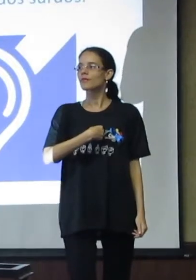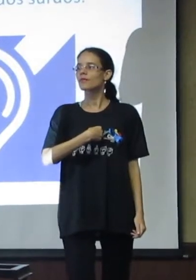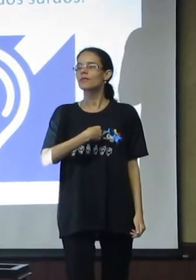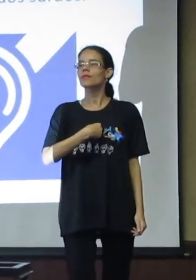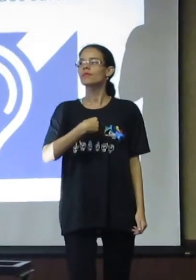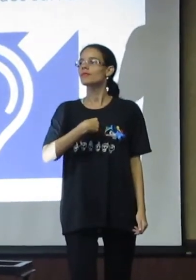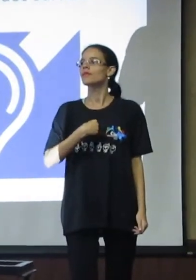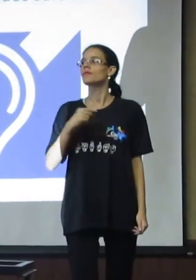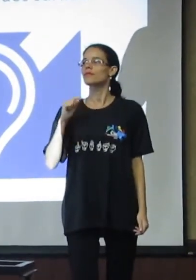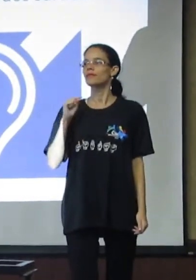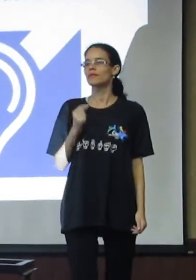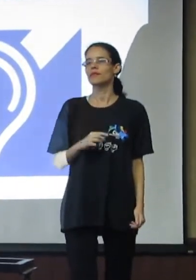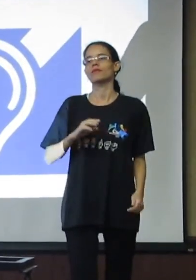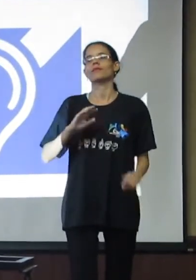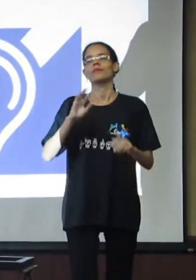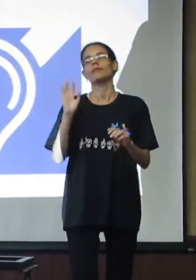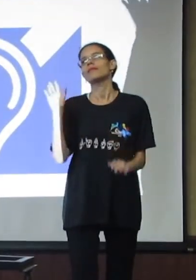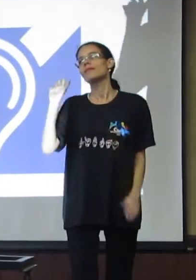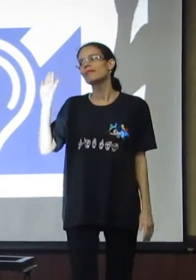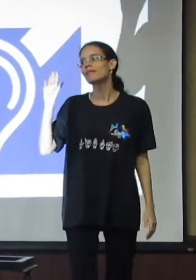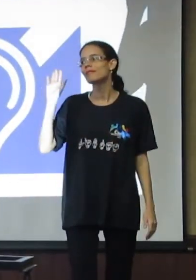Vamos comemorar esse dia.